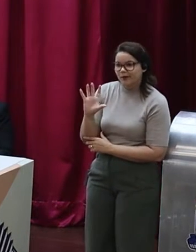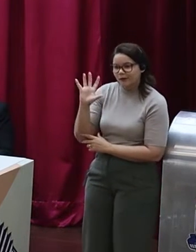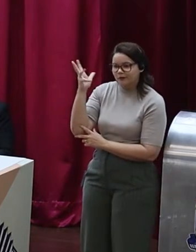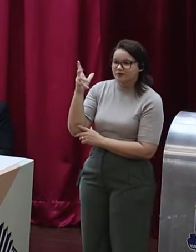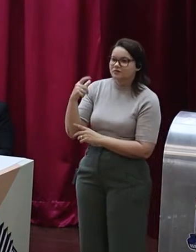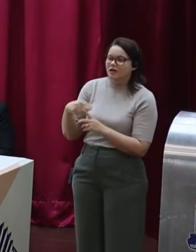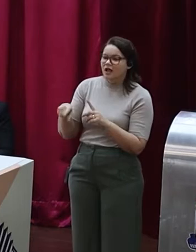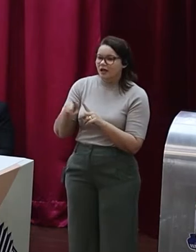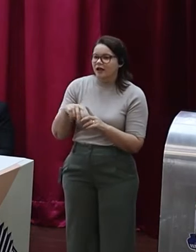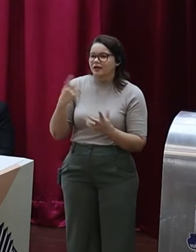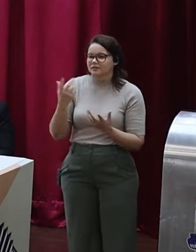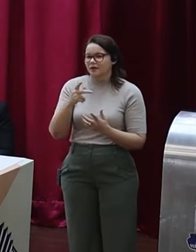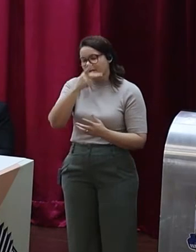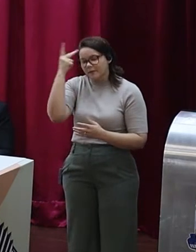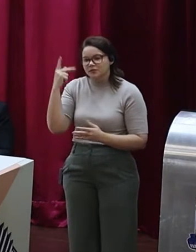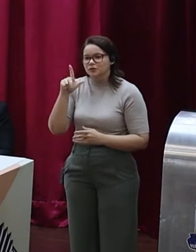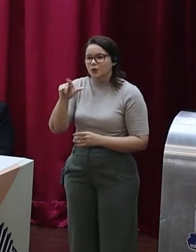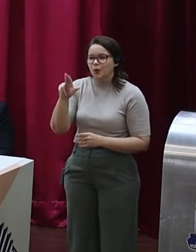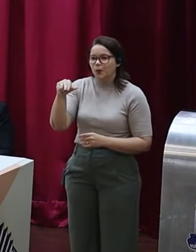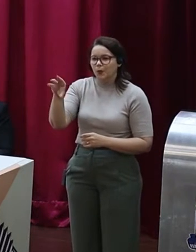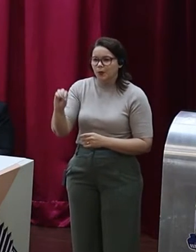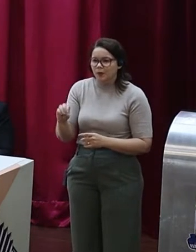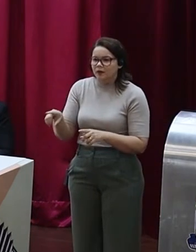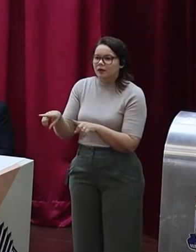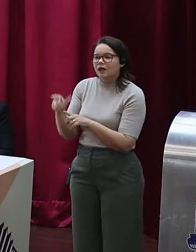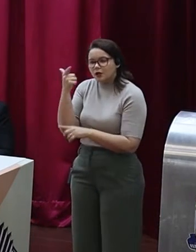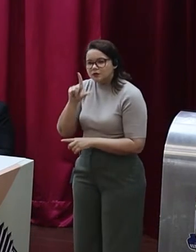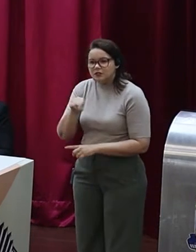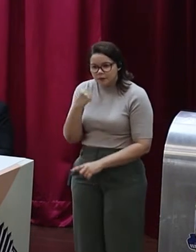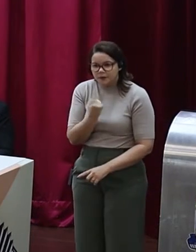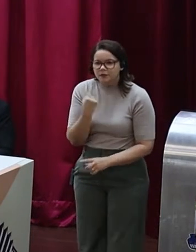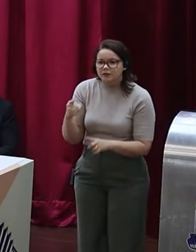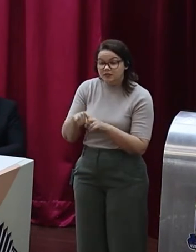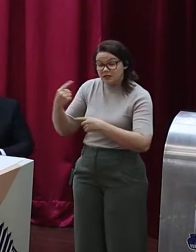consiguió. Y a partir de ahí las políticas lingüísticas favorables. ¿Pasamos?